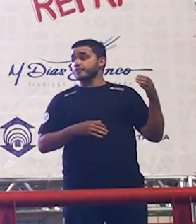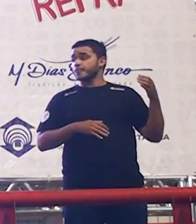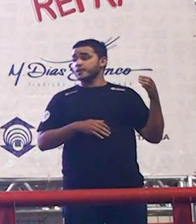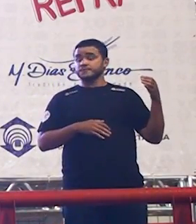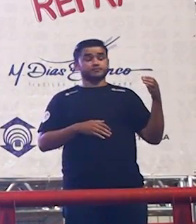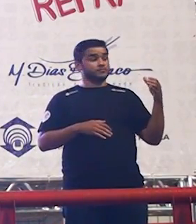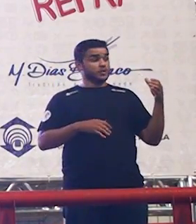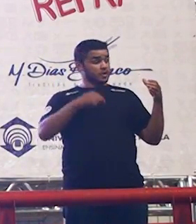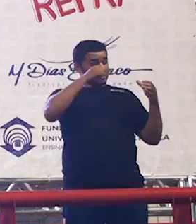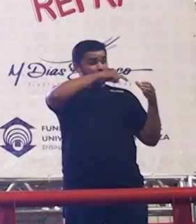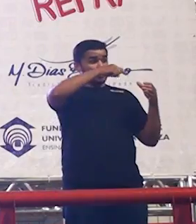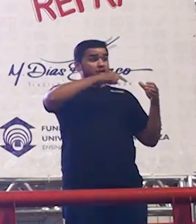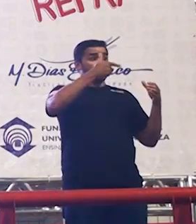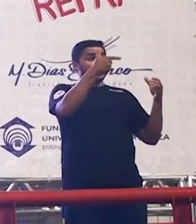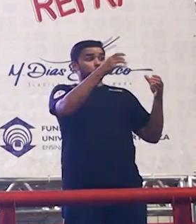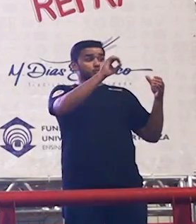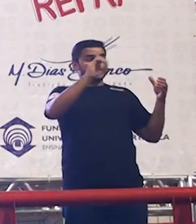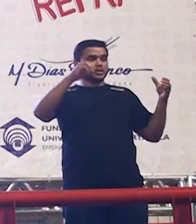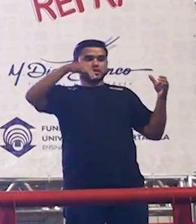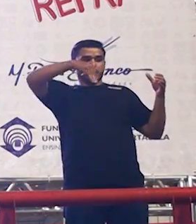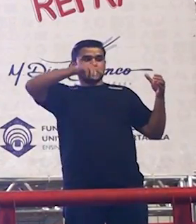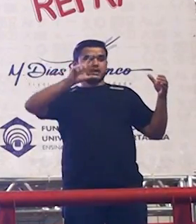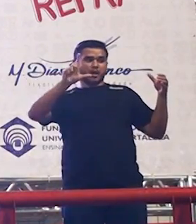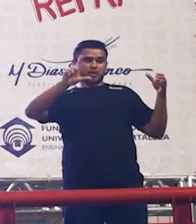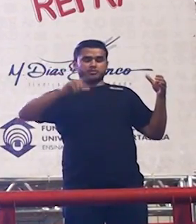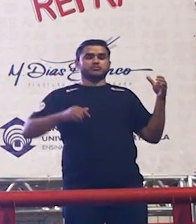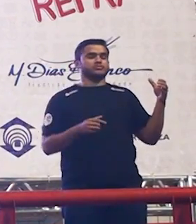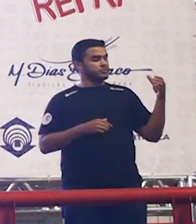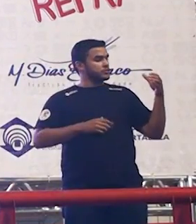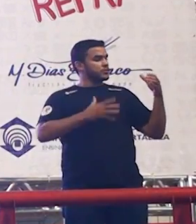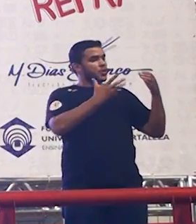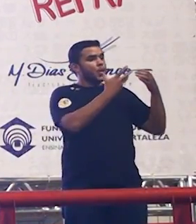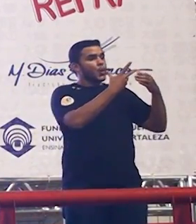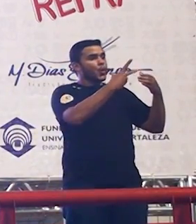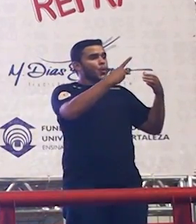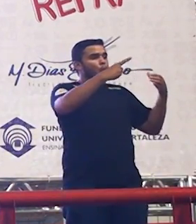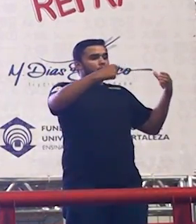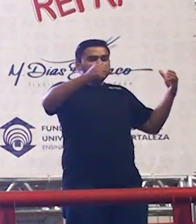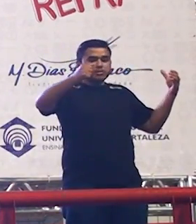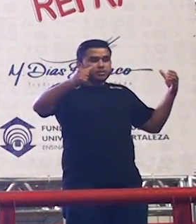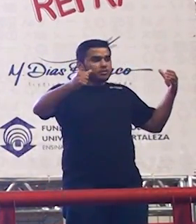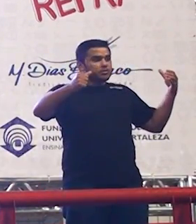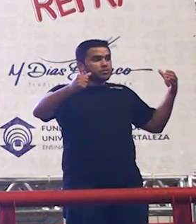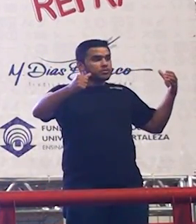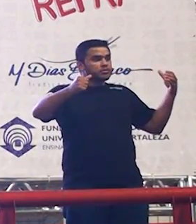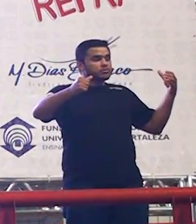e esses 200 ml de água evaporaram.